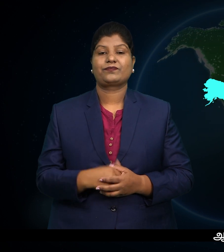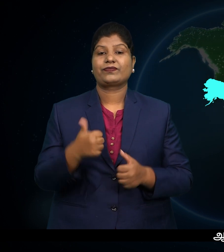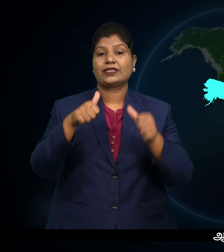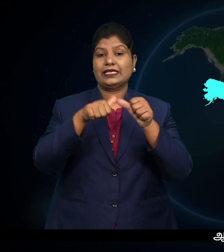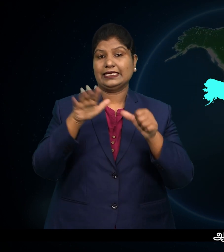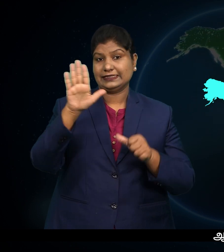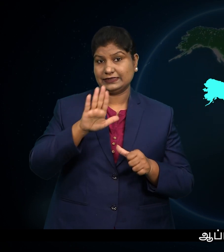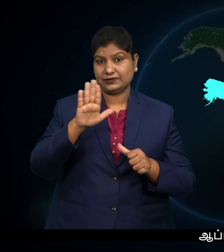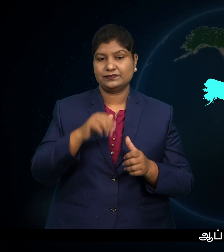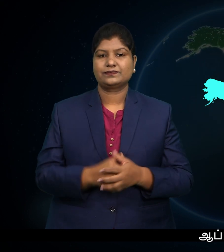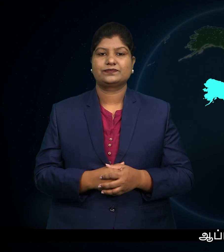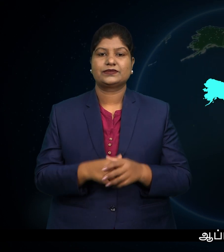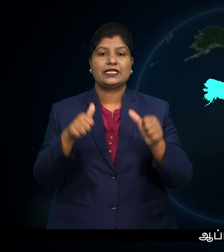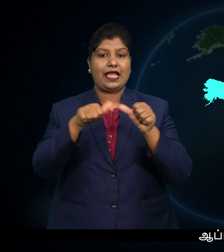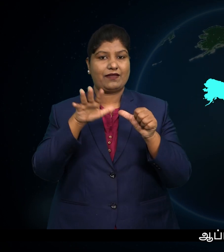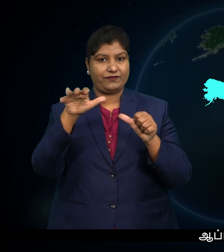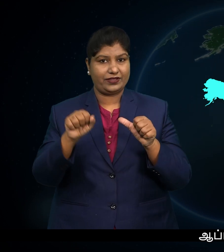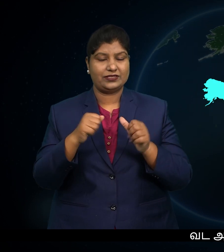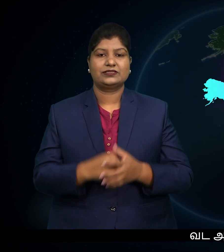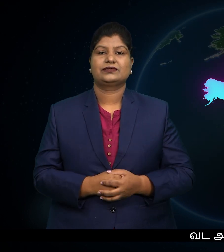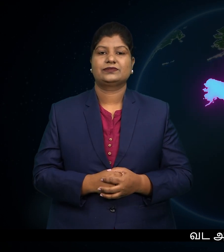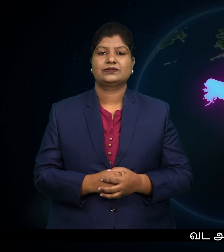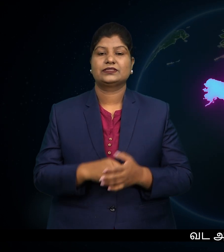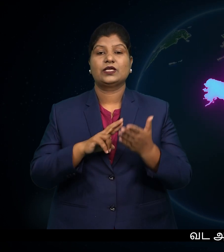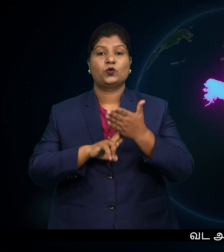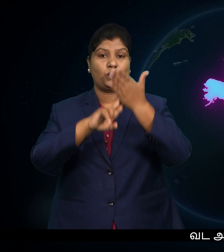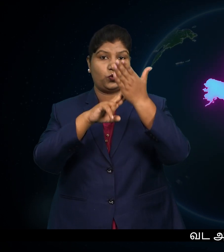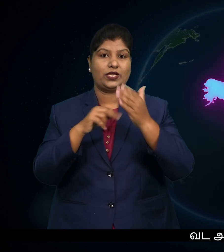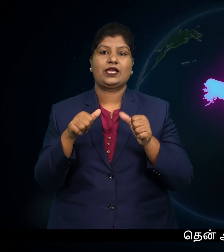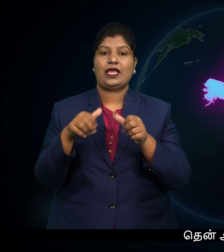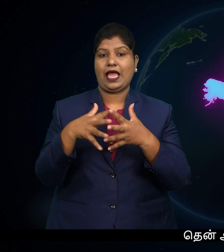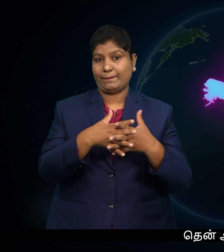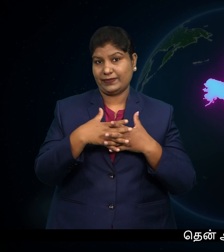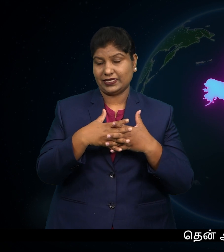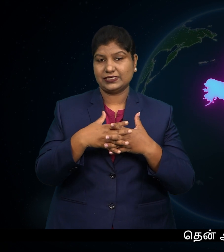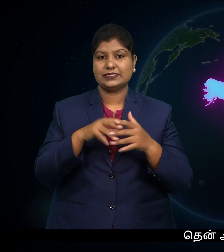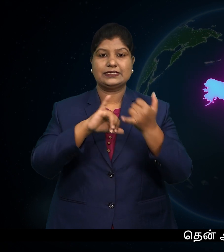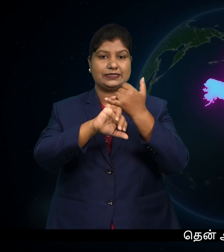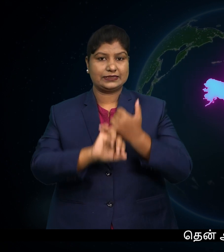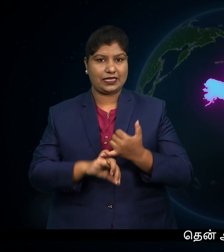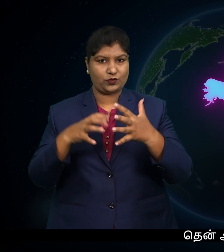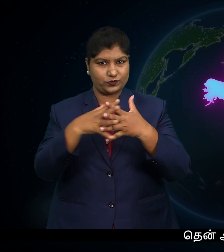ஆசியா, ஆப்பிரிக்கா, வட அமெரிக்கா, தென் அமெரிக்கா,